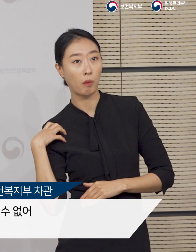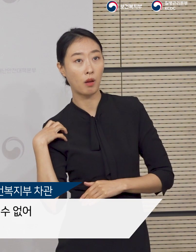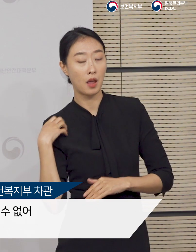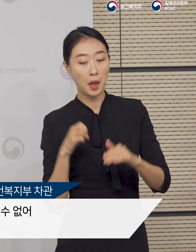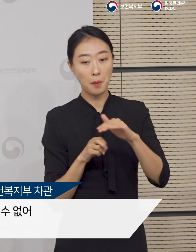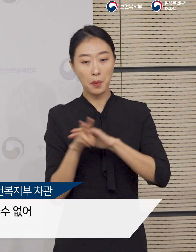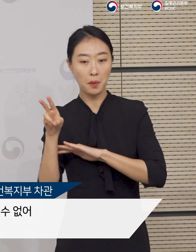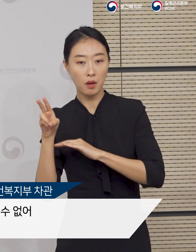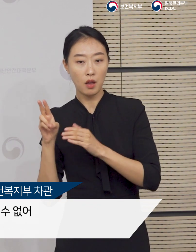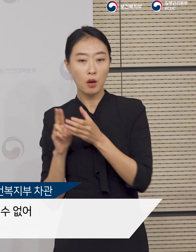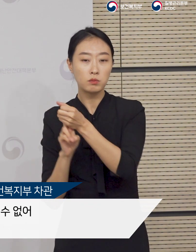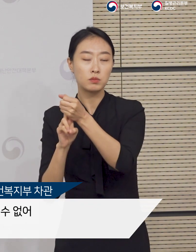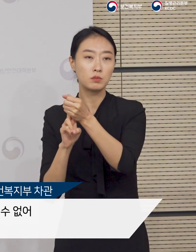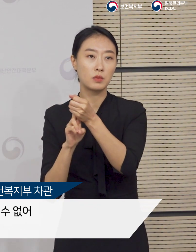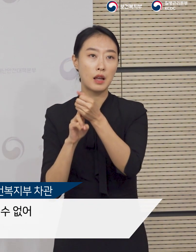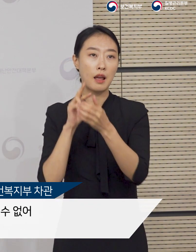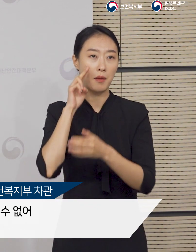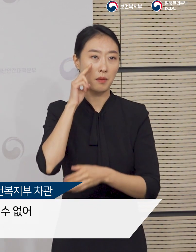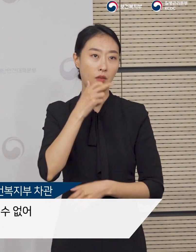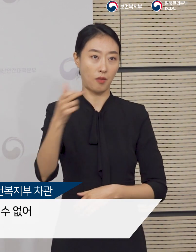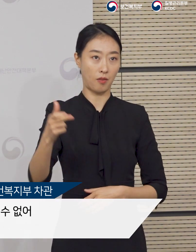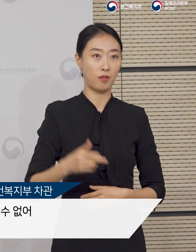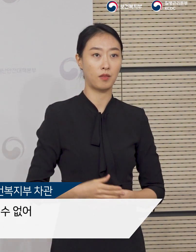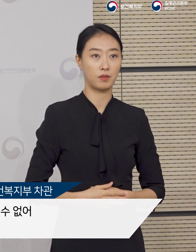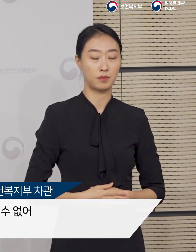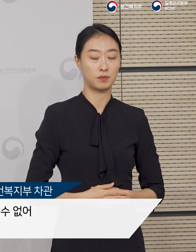피해 숨을 가능성이 높습니다.